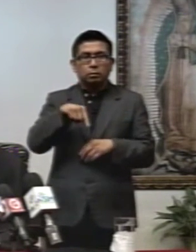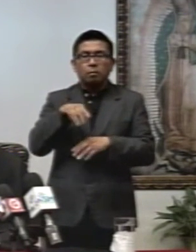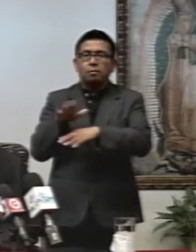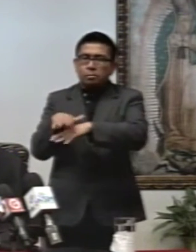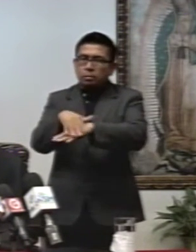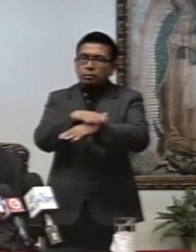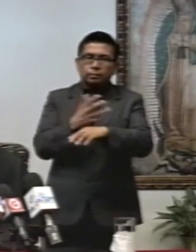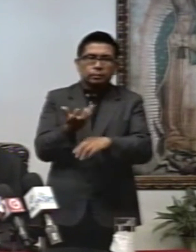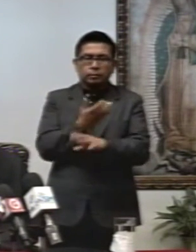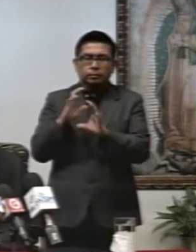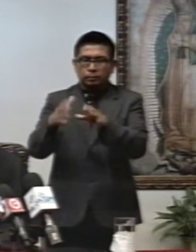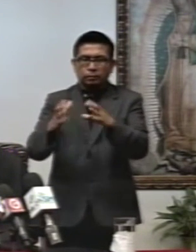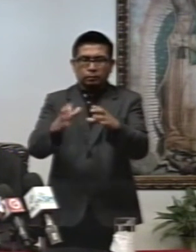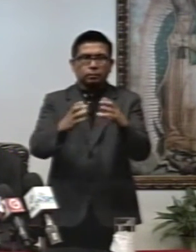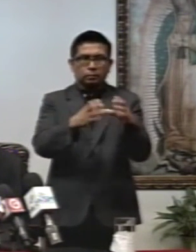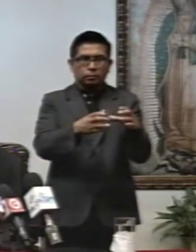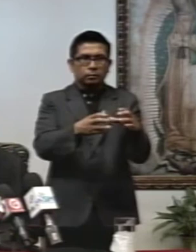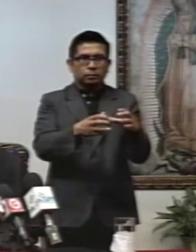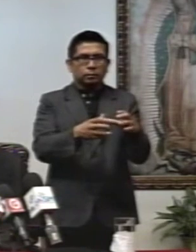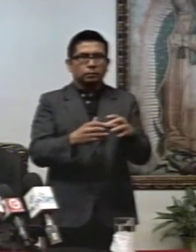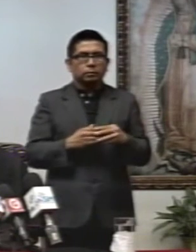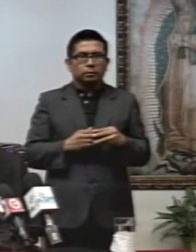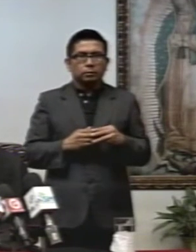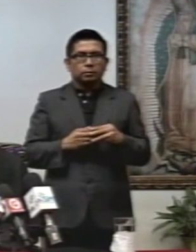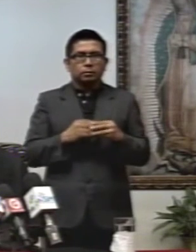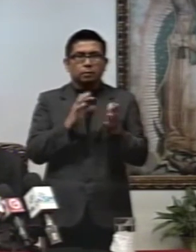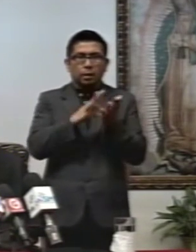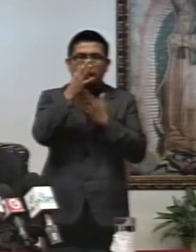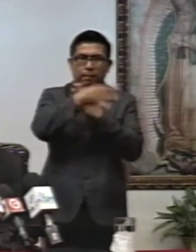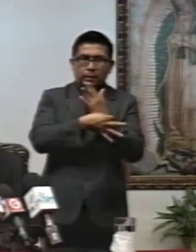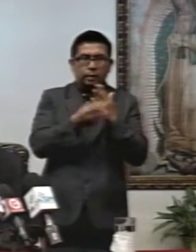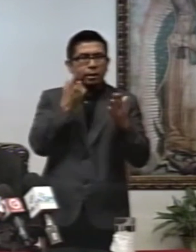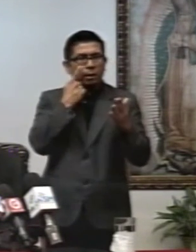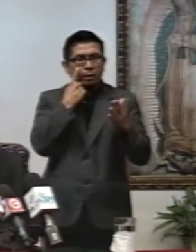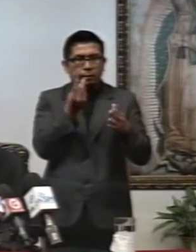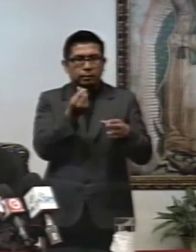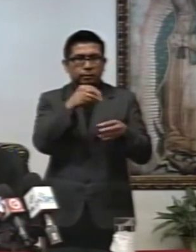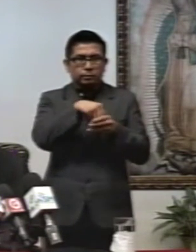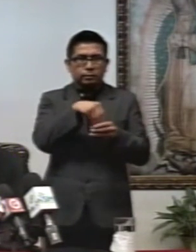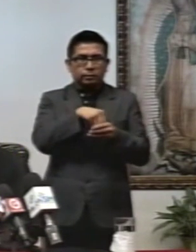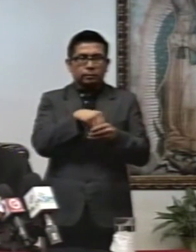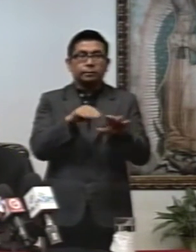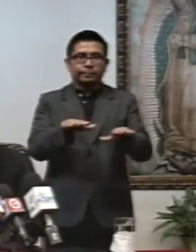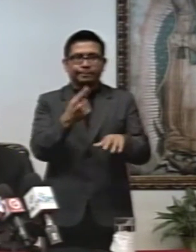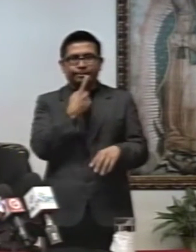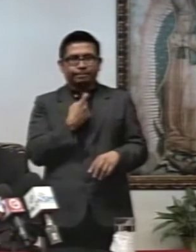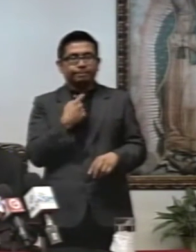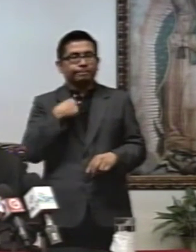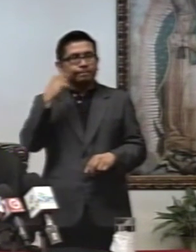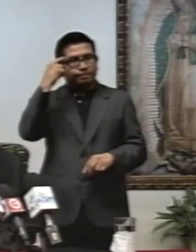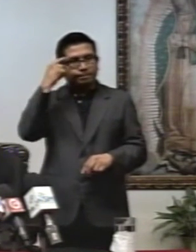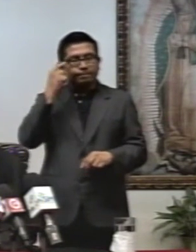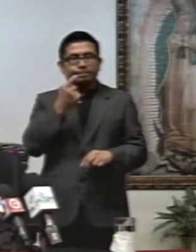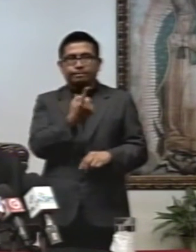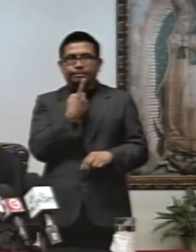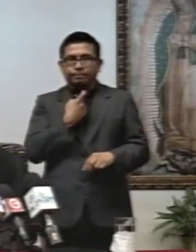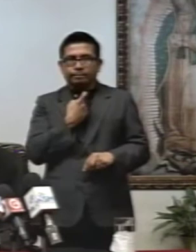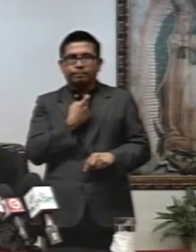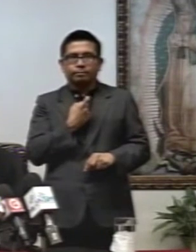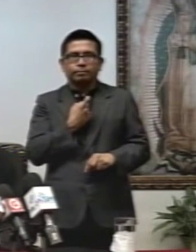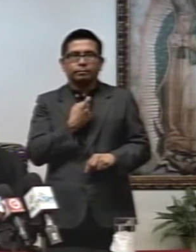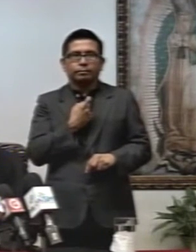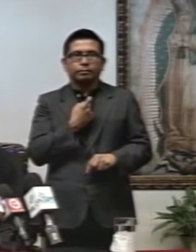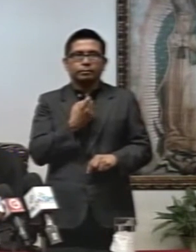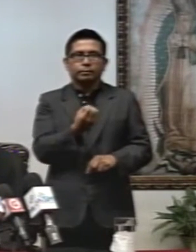sectores, funcionarios públicos, al plan de austeridad posiblemente. Le agradezco su pregunta. Yo pensé que me iba